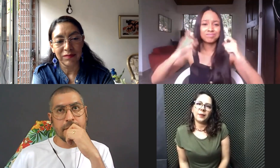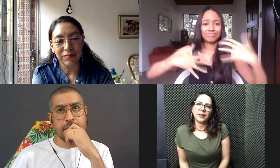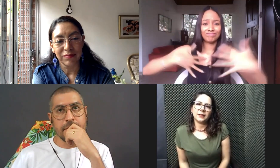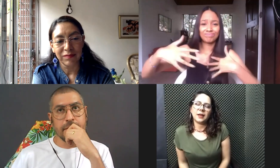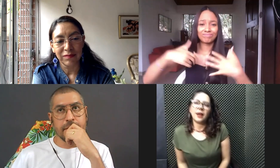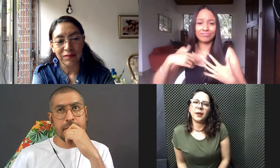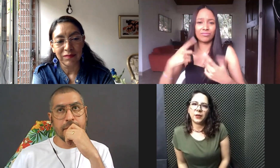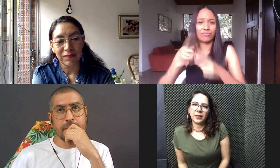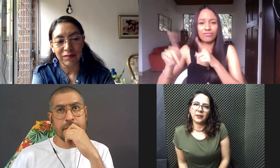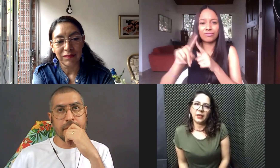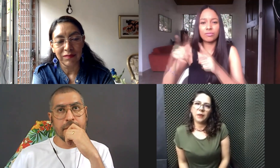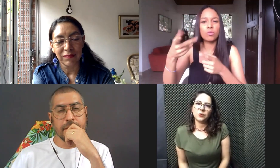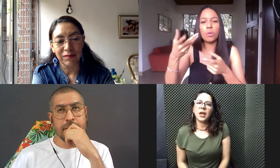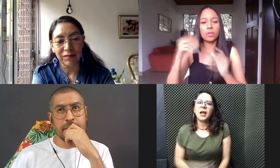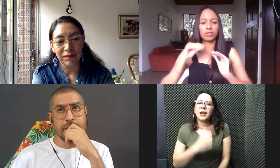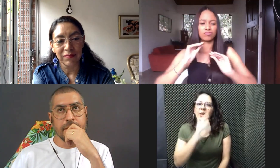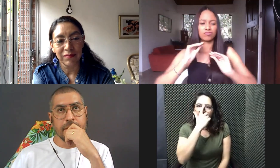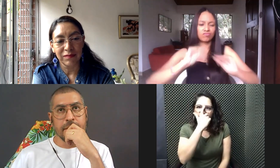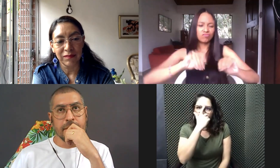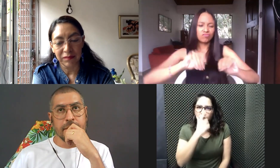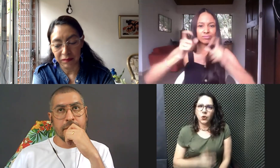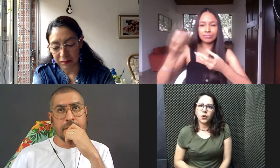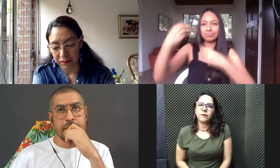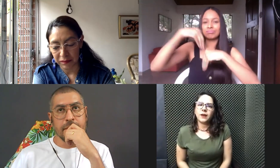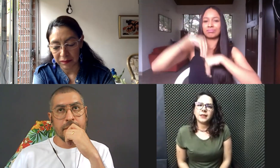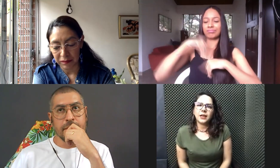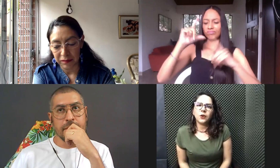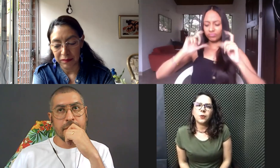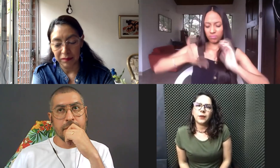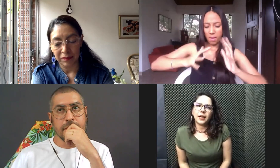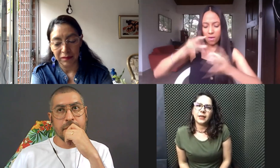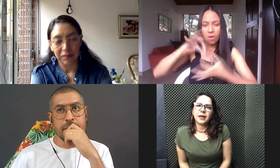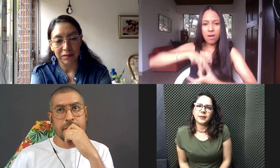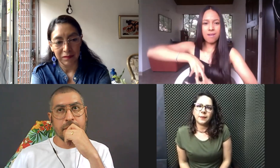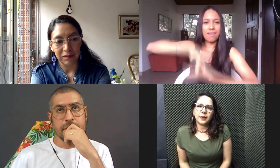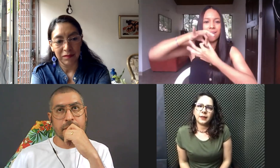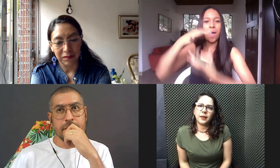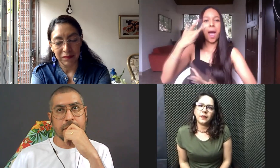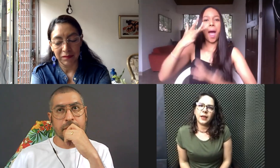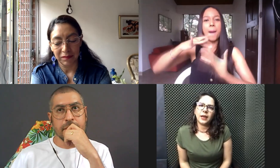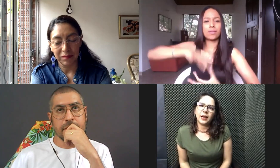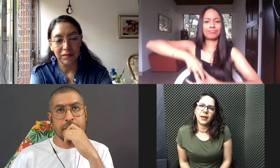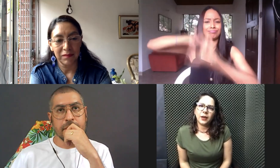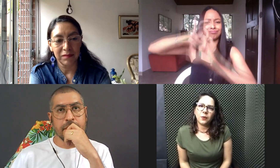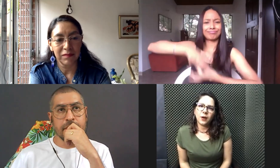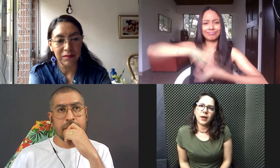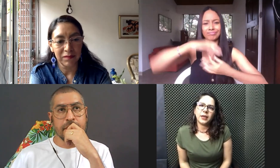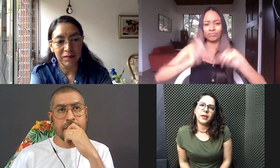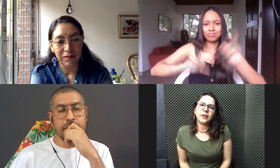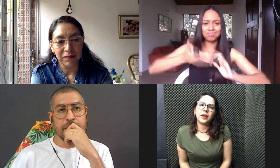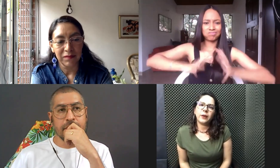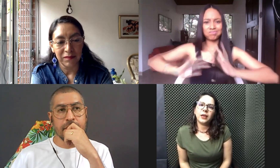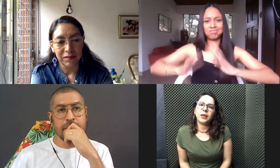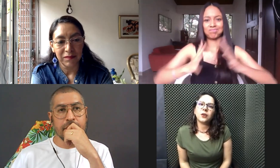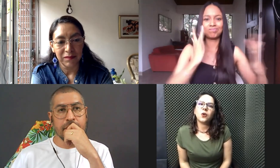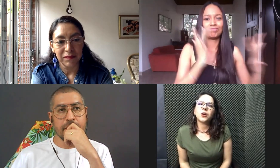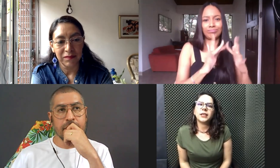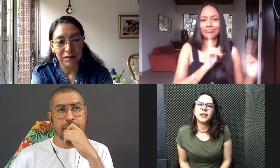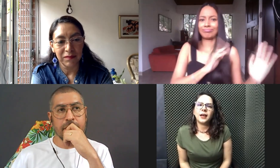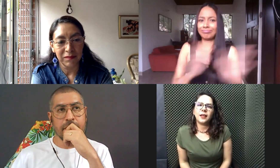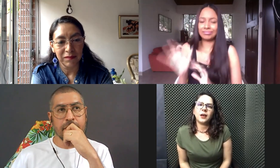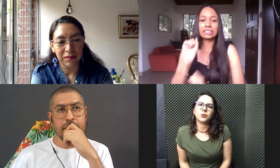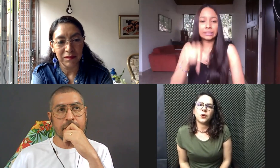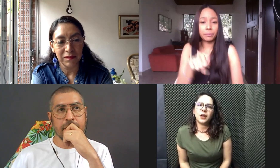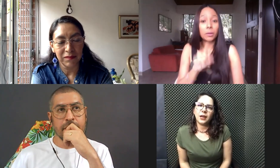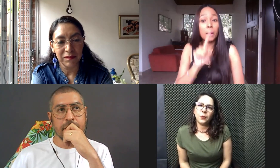el aprendizaje porque, digamos, la expresión facial y corporal hace parte de la lengua y debe ir